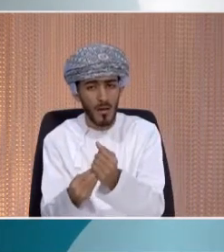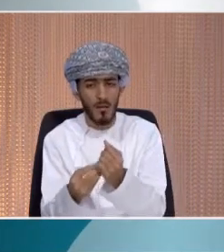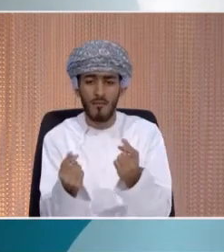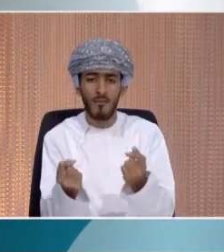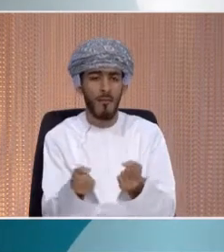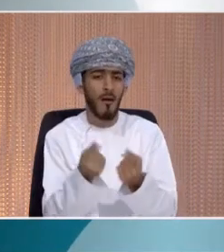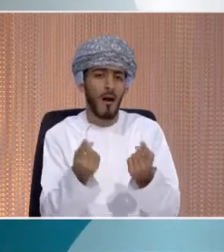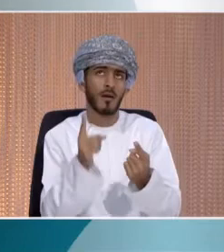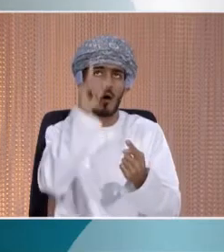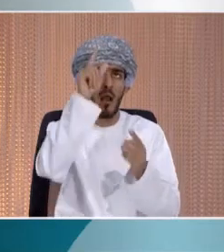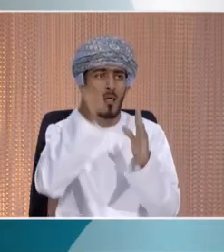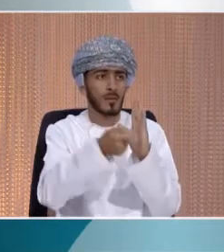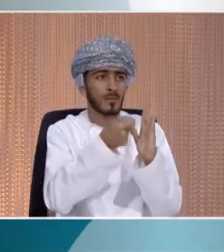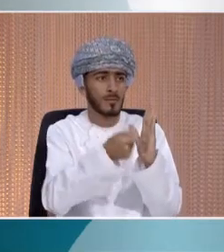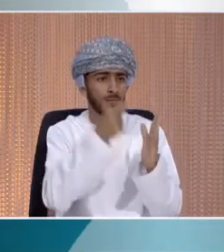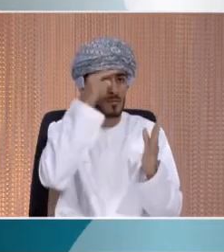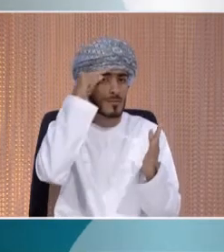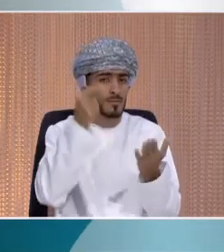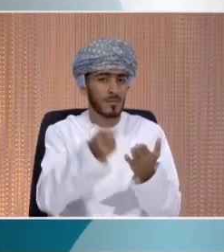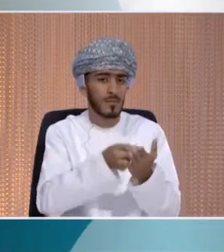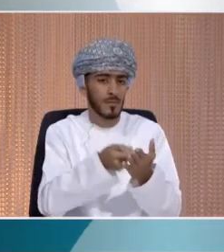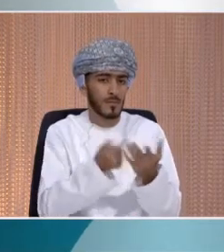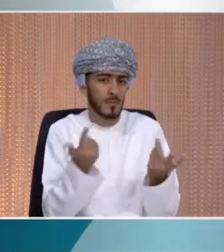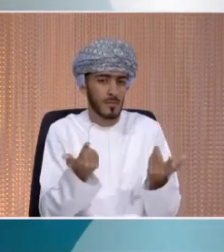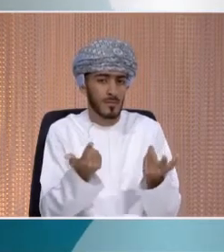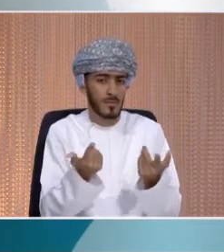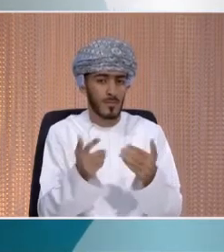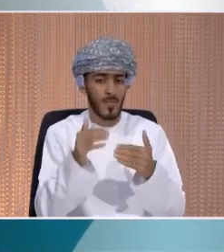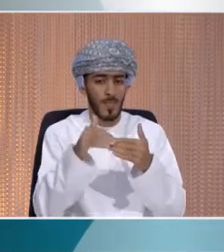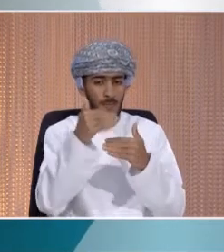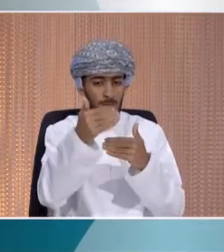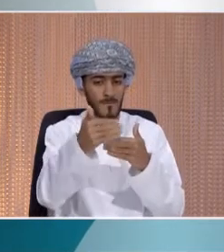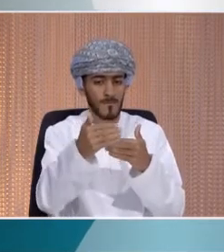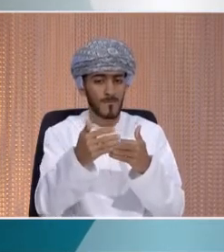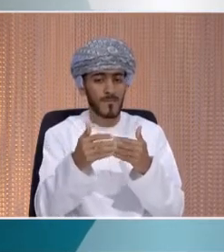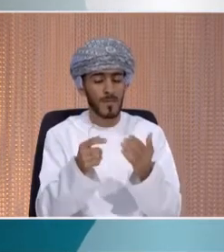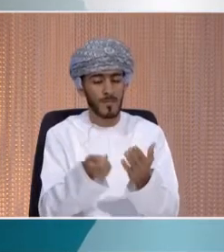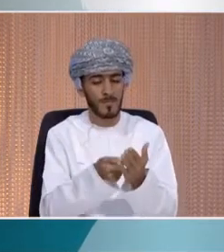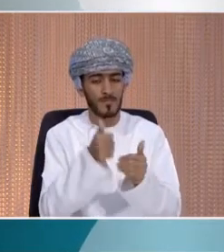الرجل الذي يتقدم لابنته أن يكون السامع حتى يقضي لها بعض